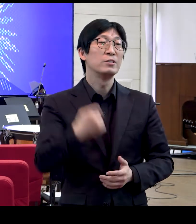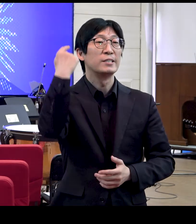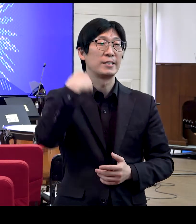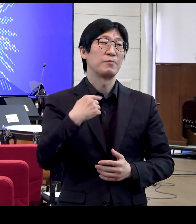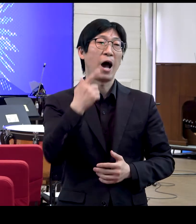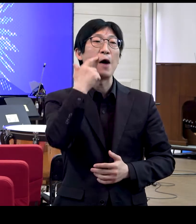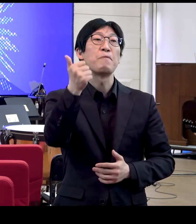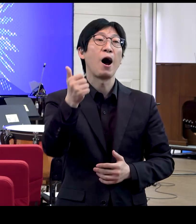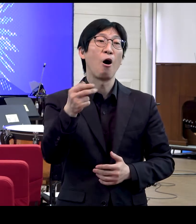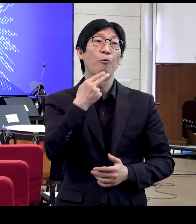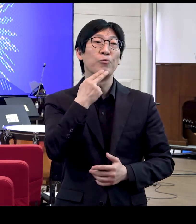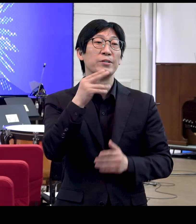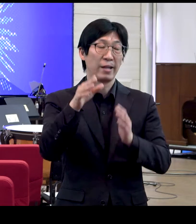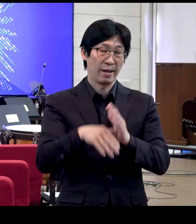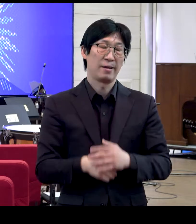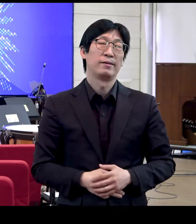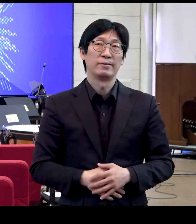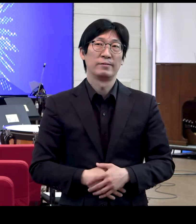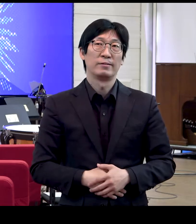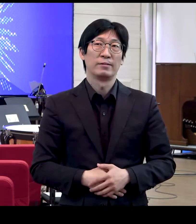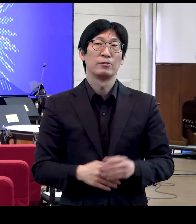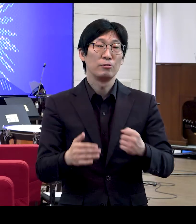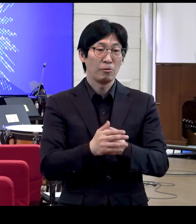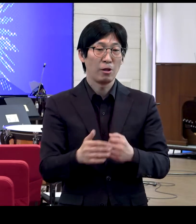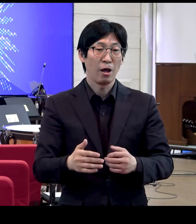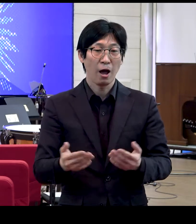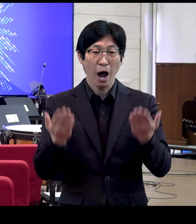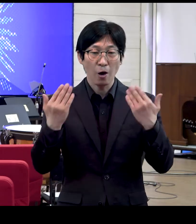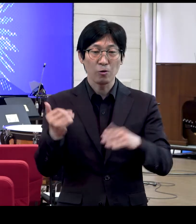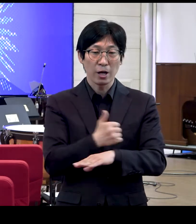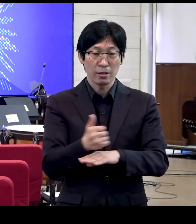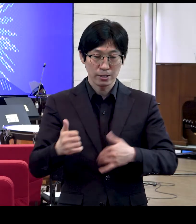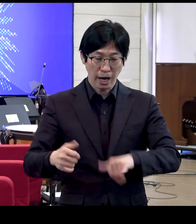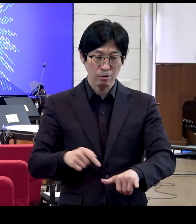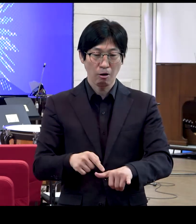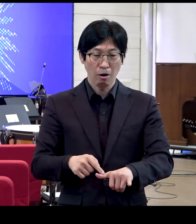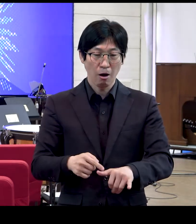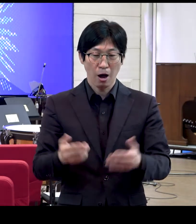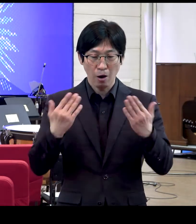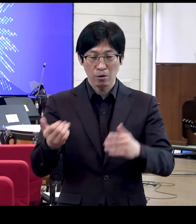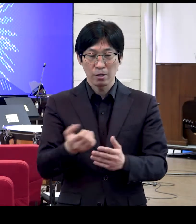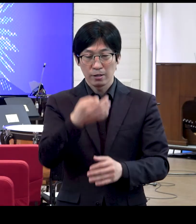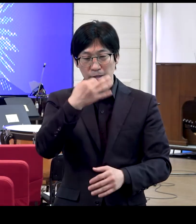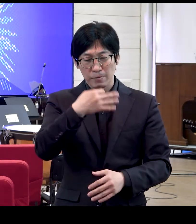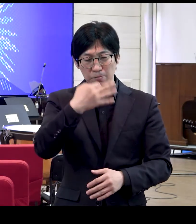상황이니까, 그러니까 이 아이는요, 학교에서 힘든 상황을 못 이기는 거예요.